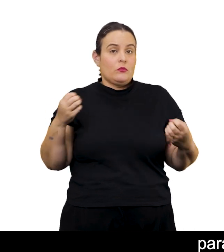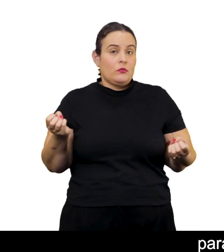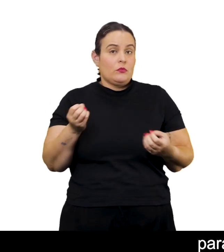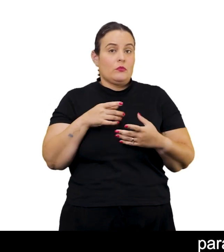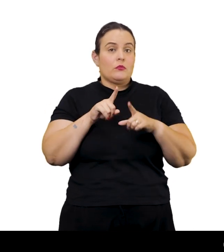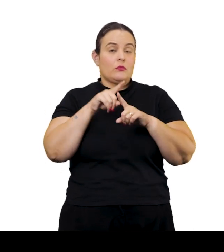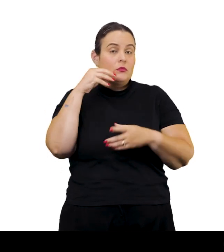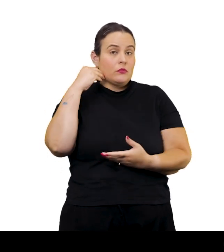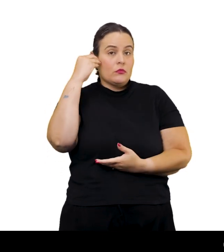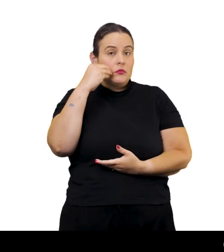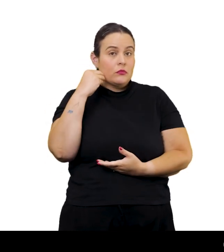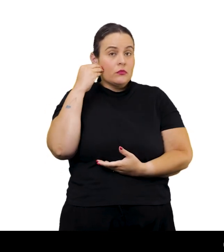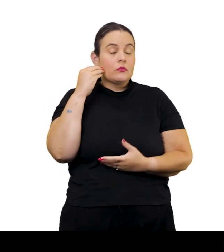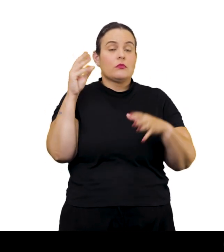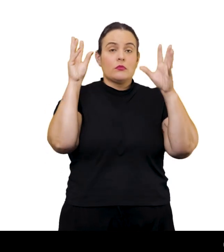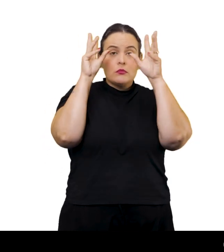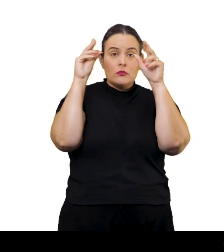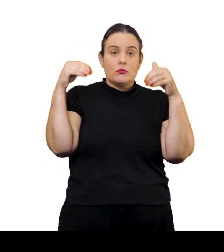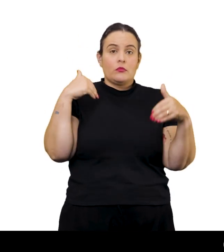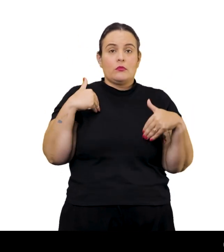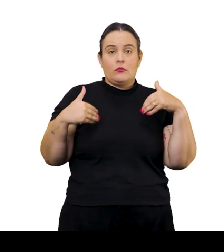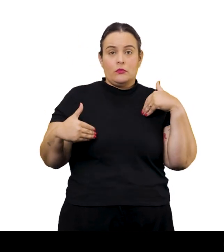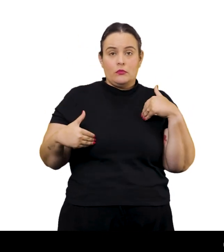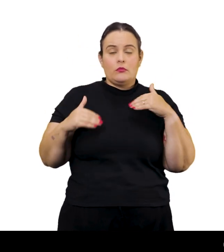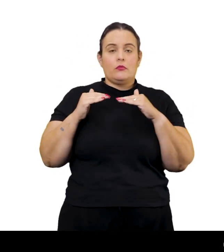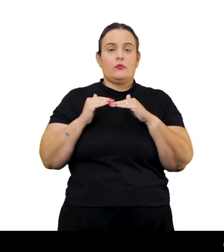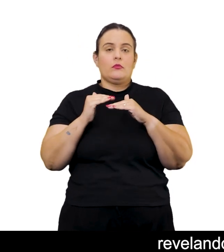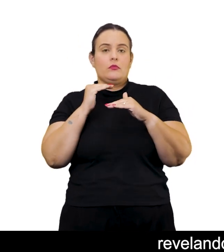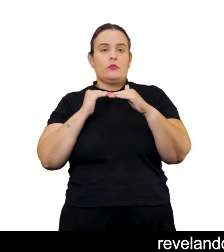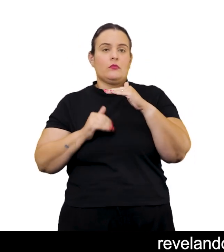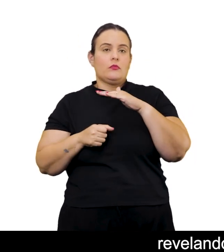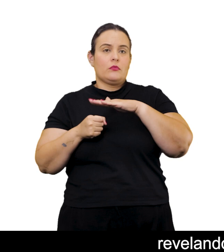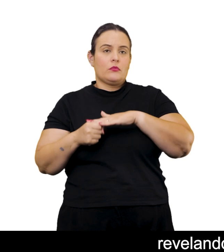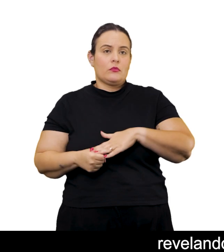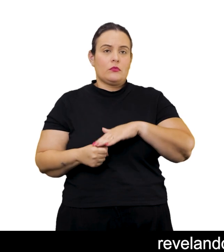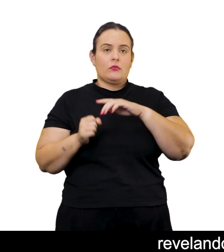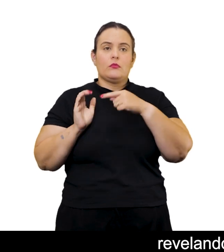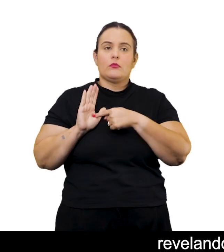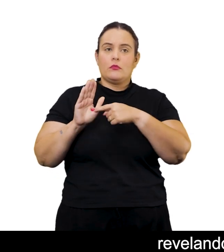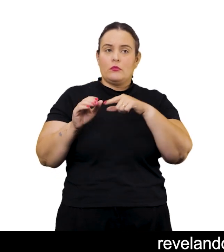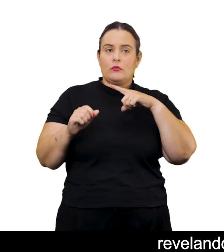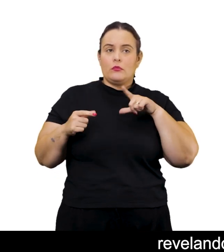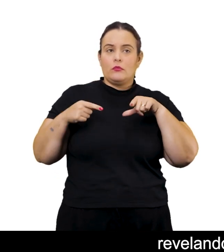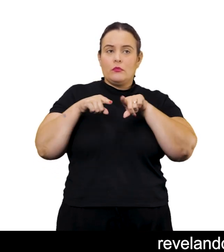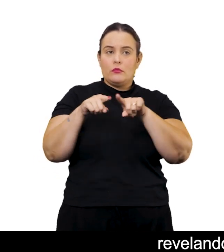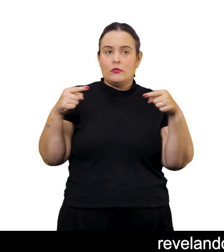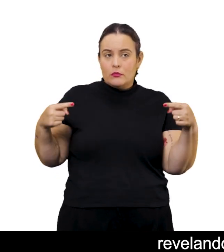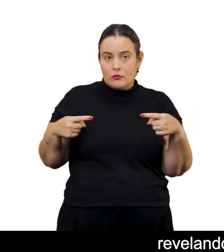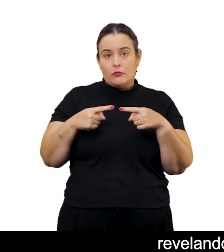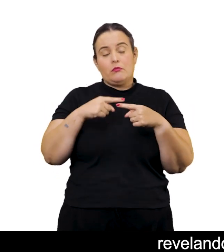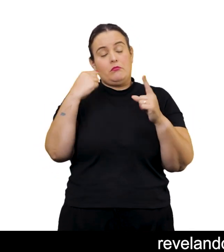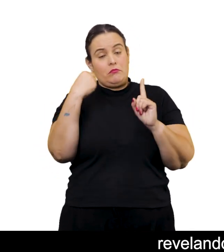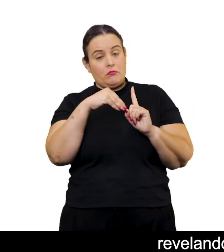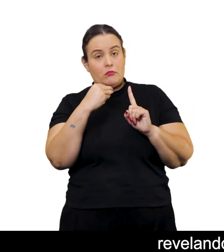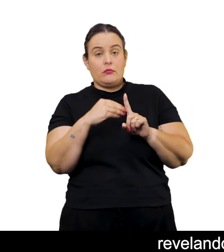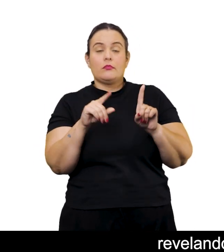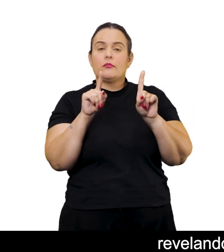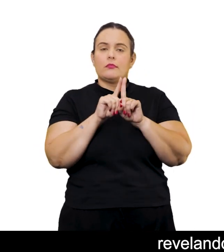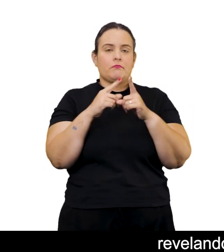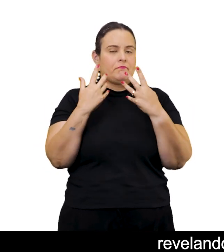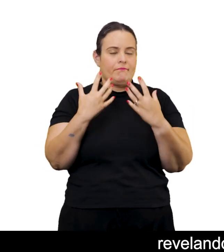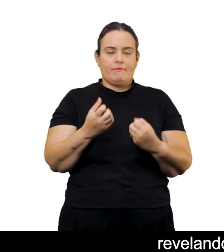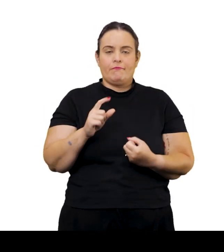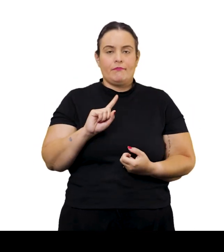as experiências e as subjetividades de corpos dissidentes, revelando uma combinação de força, vulnerabilidade